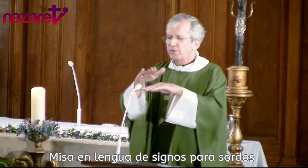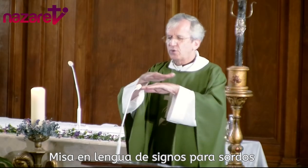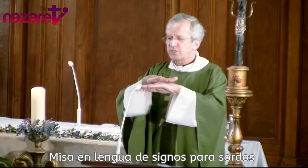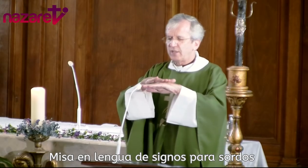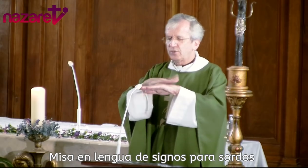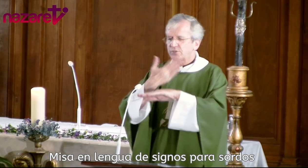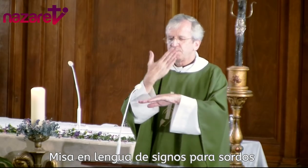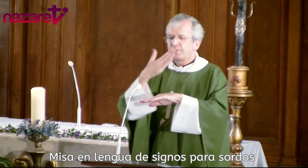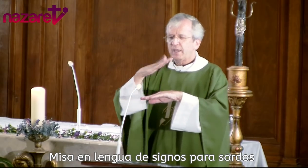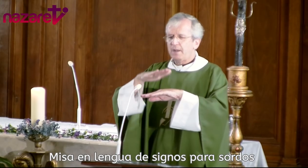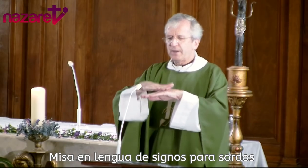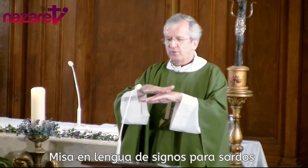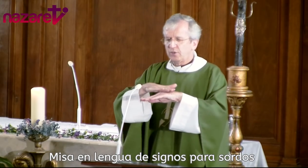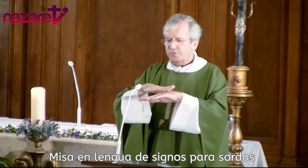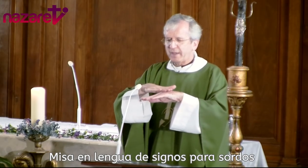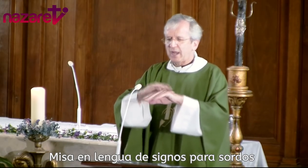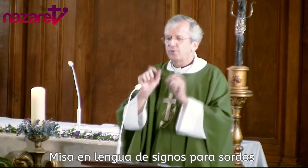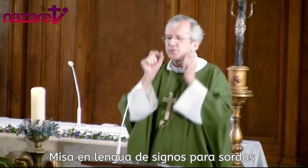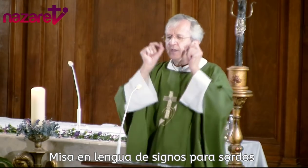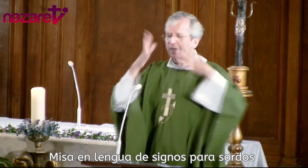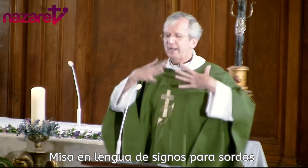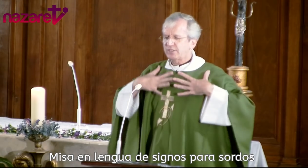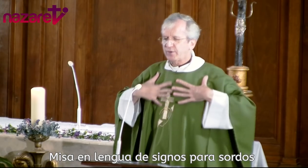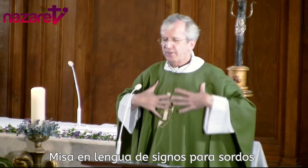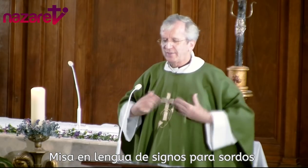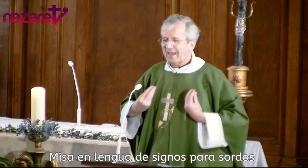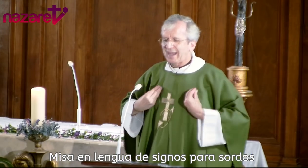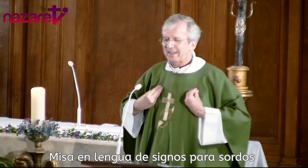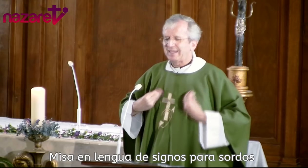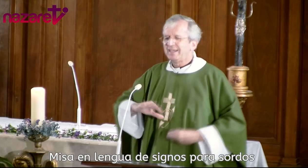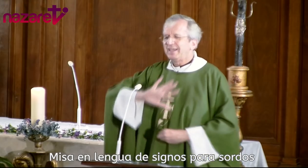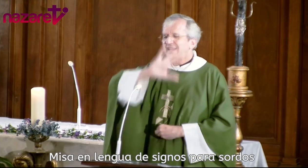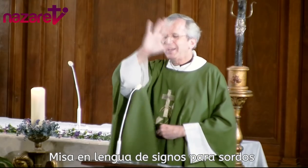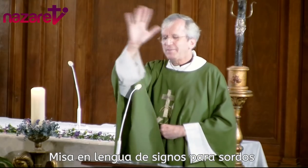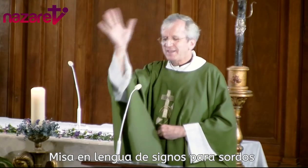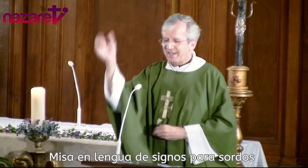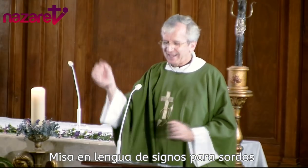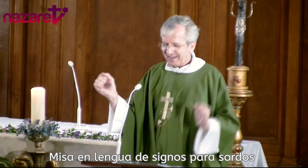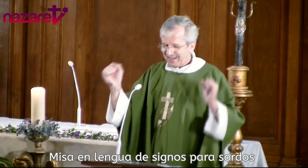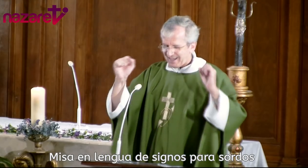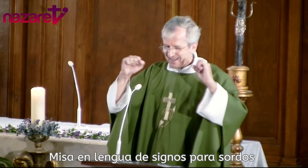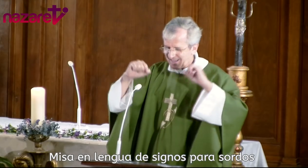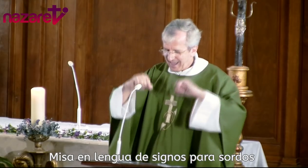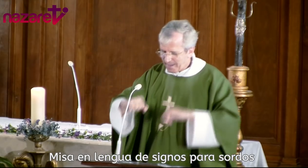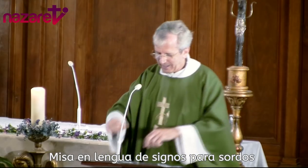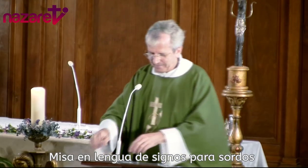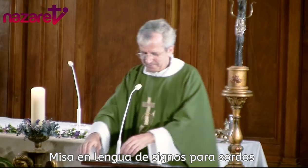los santos, el perdón de los pecados, la resurrección de la carne y la vida eterna. Amén.